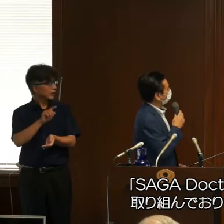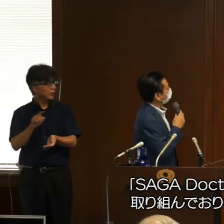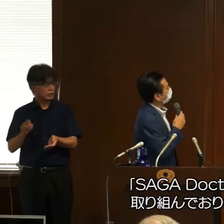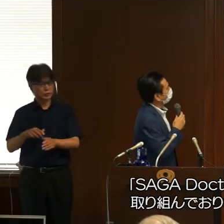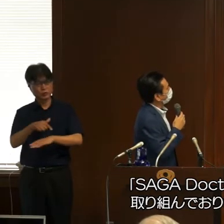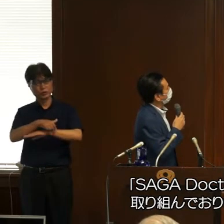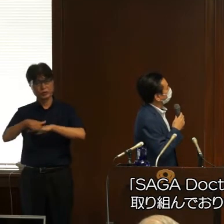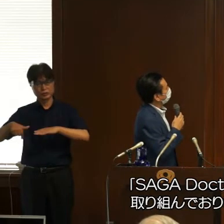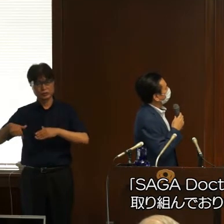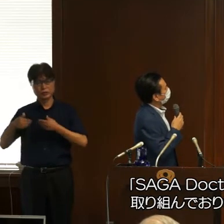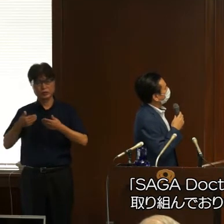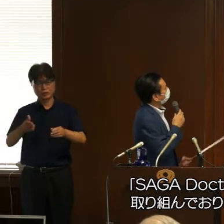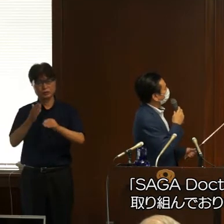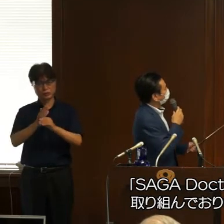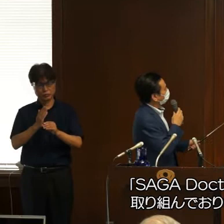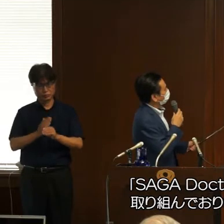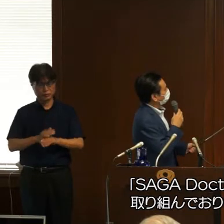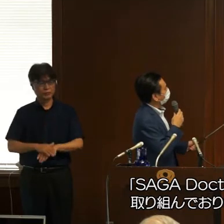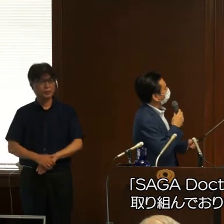。はい、